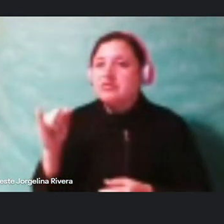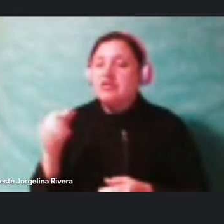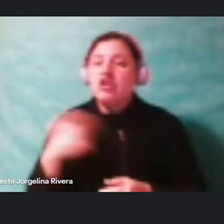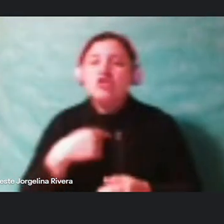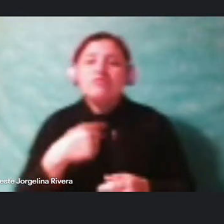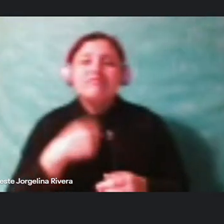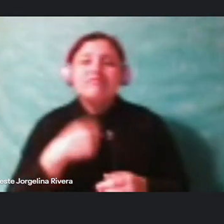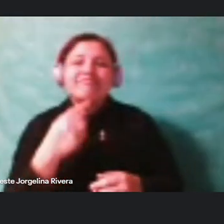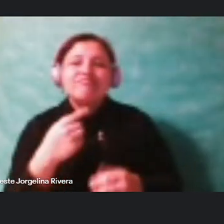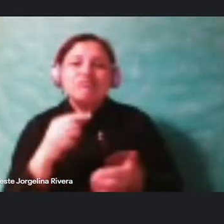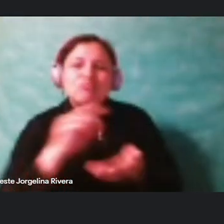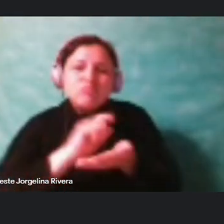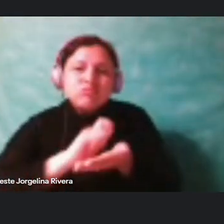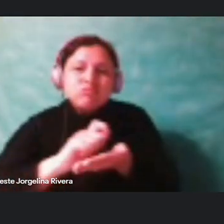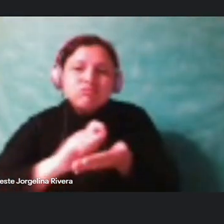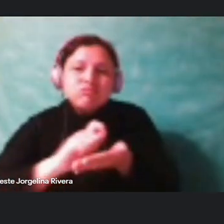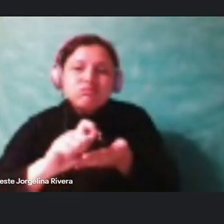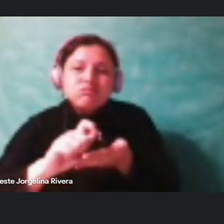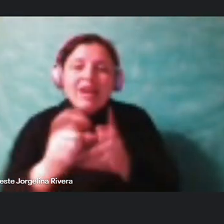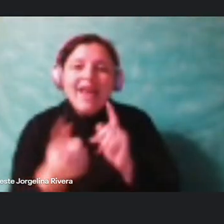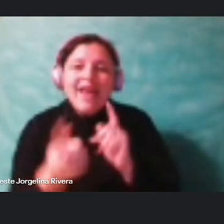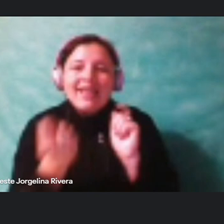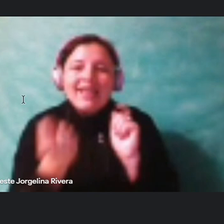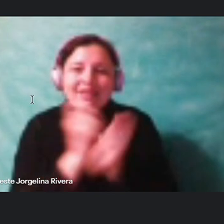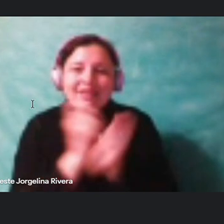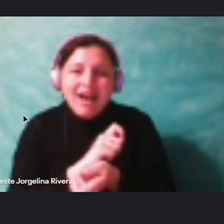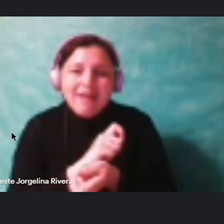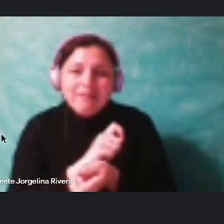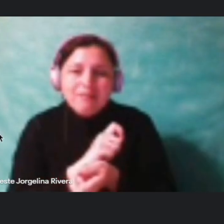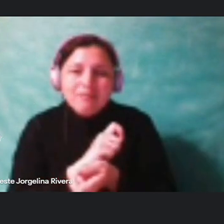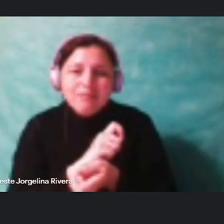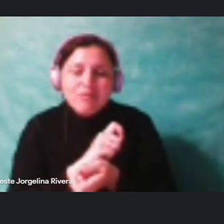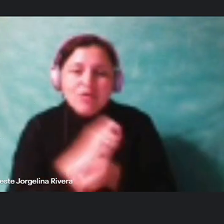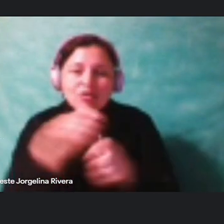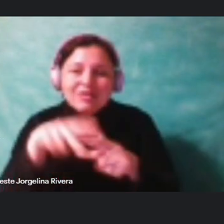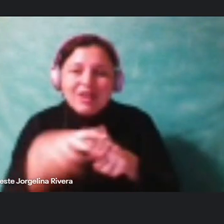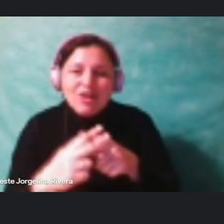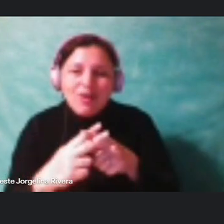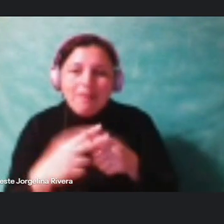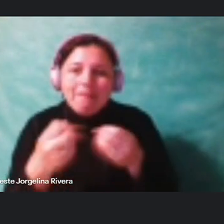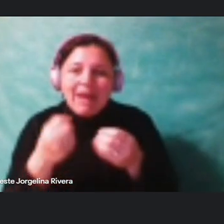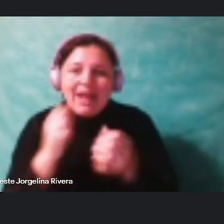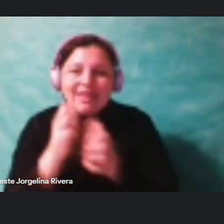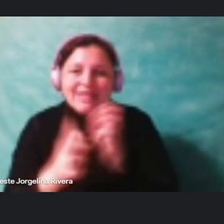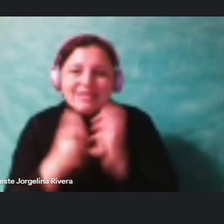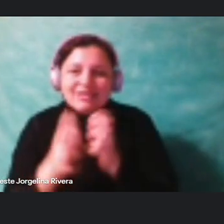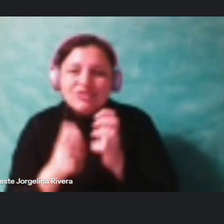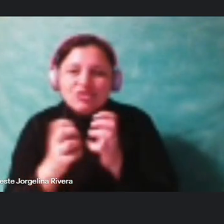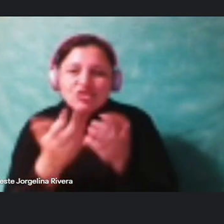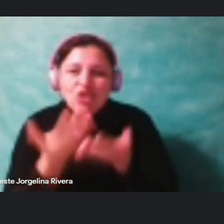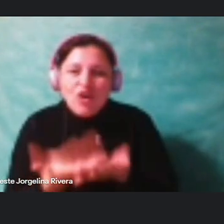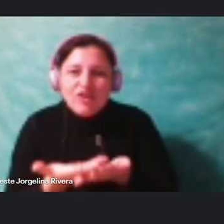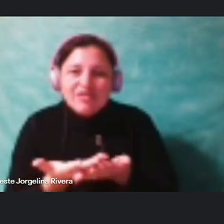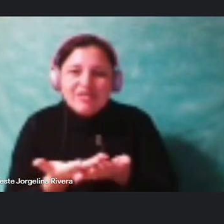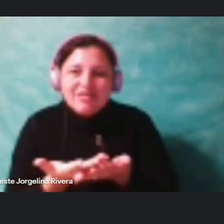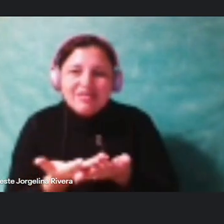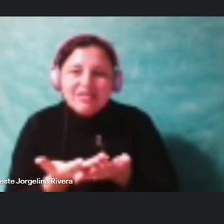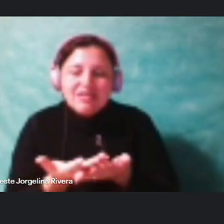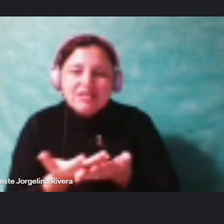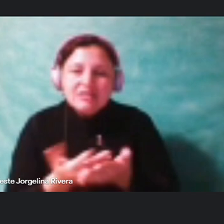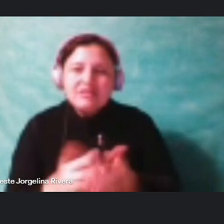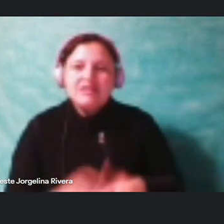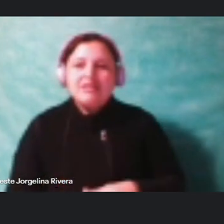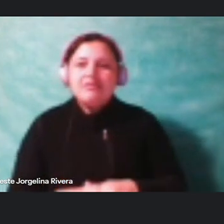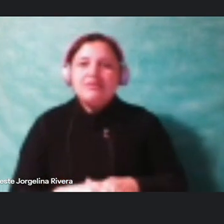tecnológico son importantes para el desarrollo sostenible, pero la creencia en el determinismo tecnológico corre